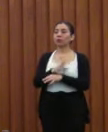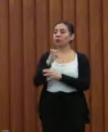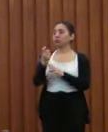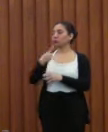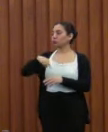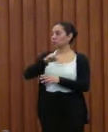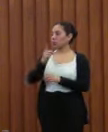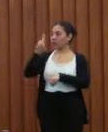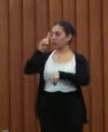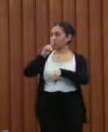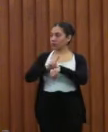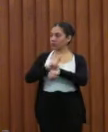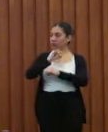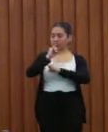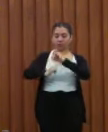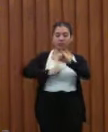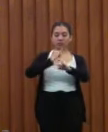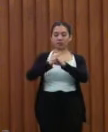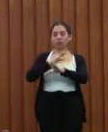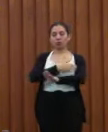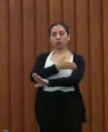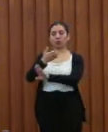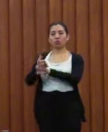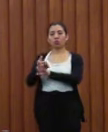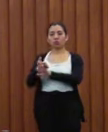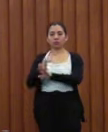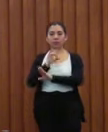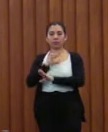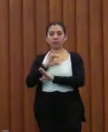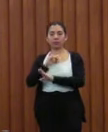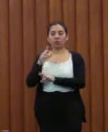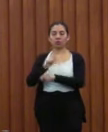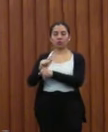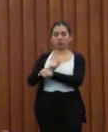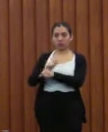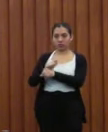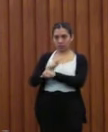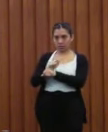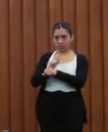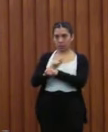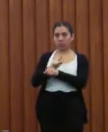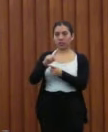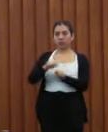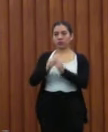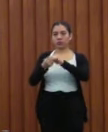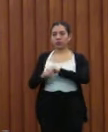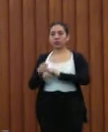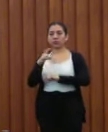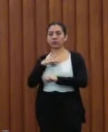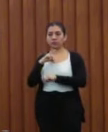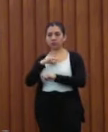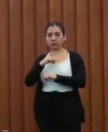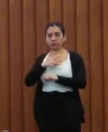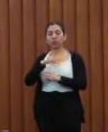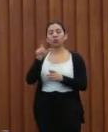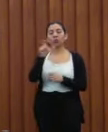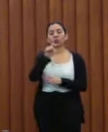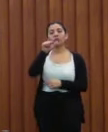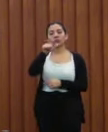Día Internacional contra la Homofobia, la Transfobia y la Bifobia, que se conmemora el próximo 17 de mayo. Muchas gracias,